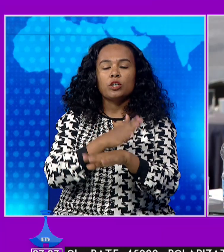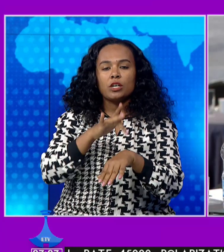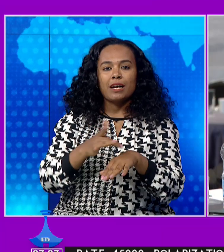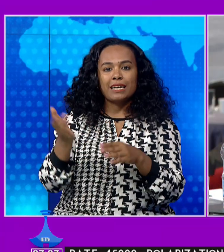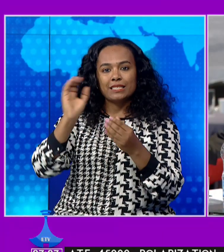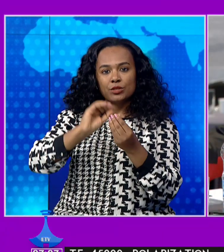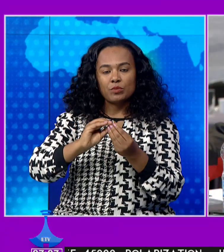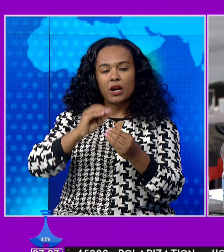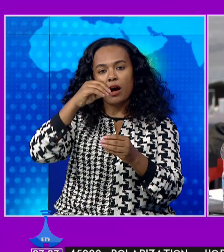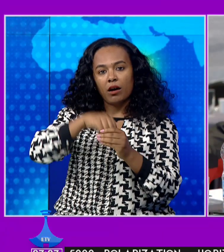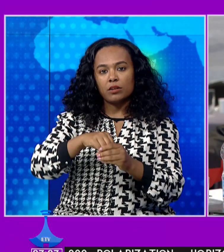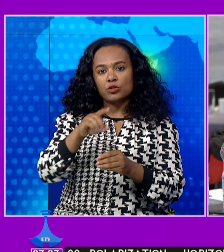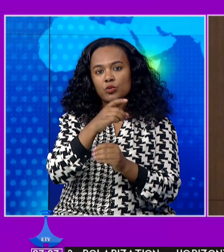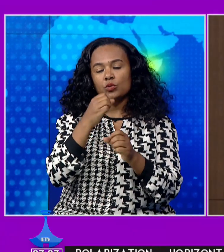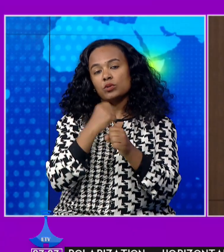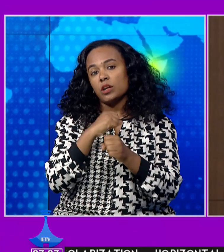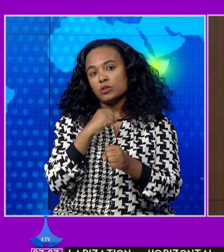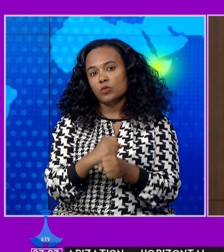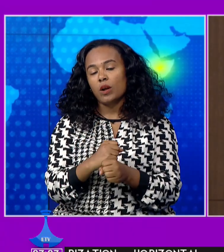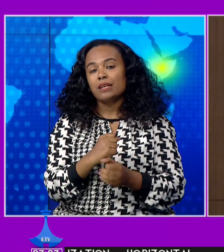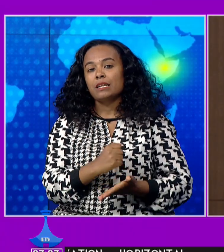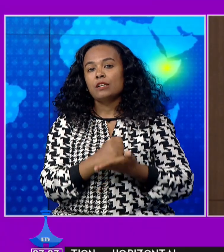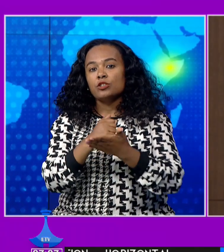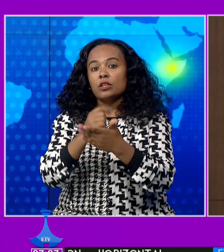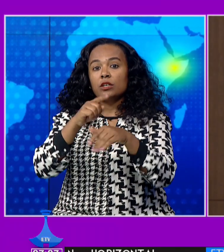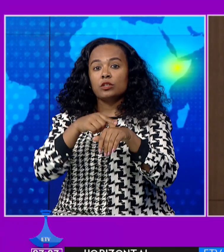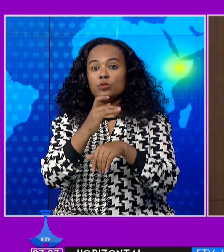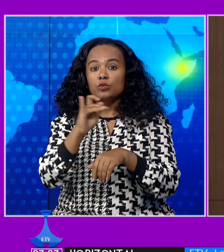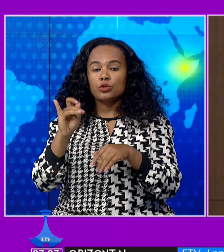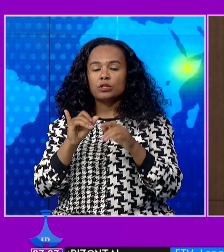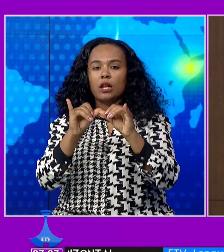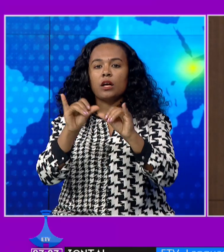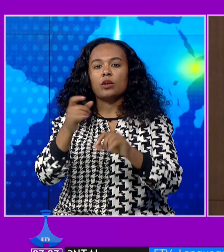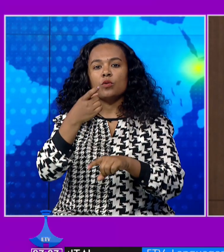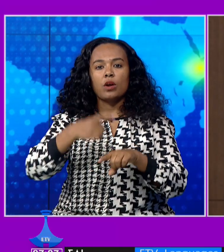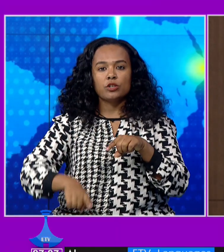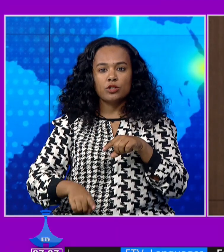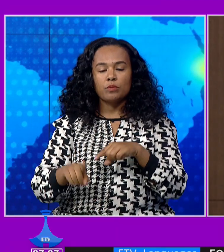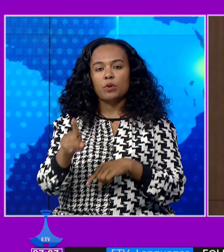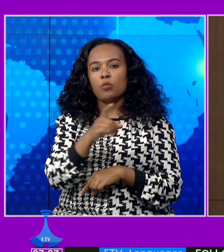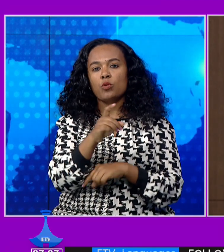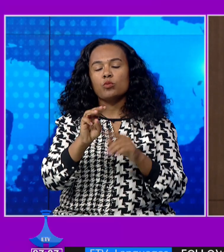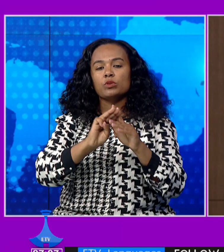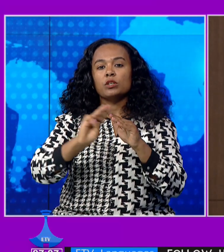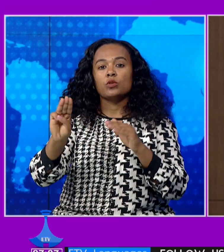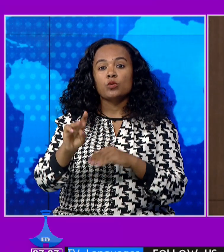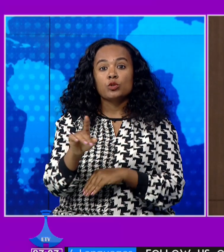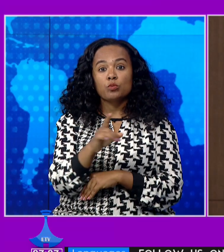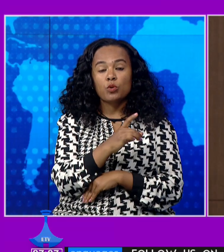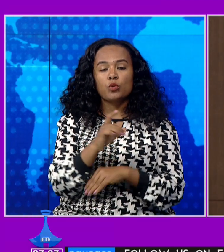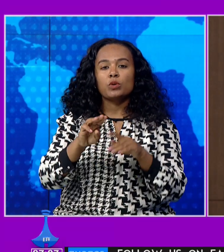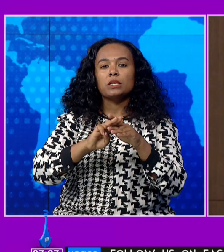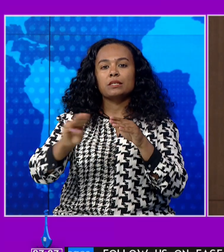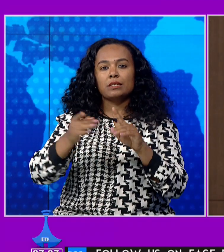ጭምር አካታች እንዲሆን ስራ ተሰርቷል። ተረጅነት ለጊዜው እንጂ ዘላቂ ሊሆን አይችልም። በመሆኑም ስደተኞችም ሆኑ